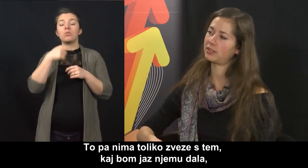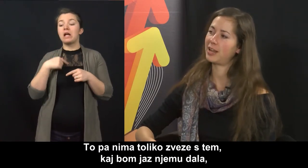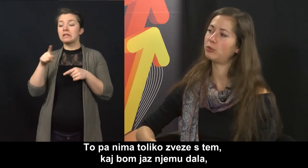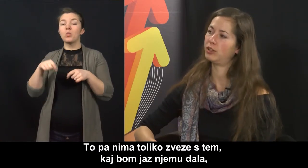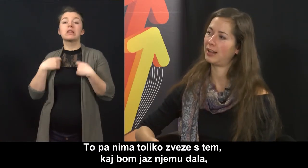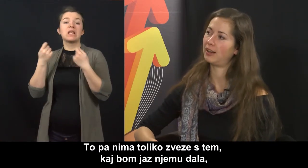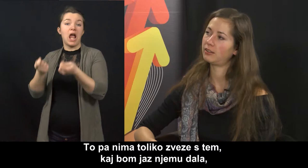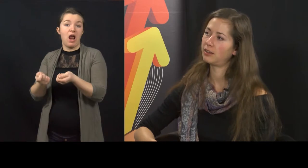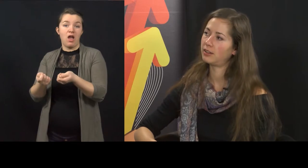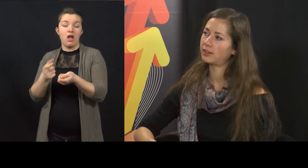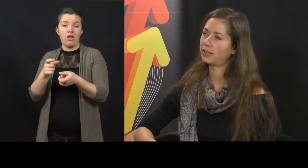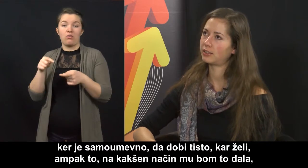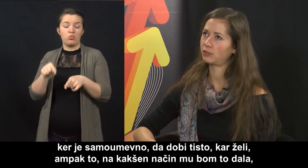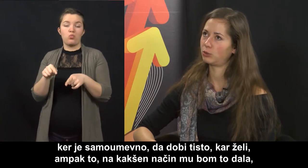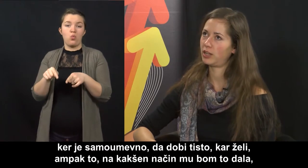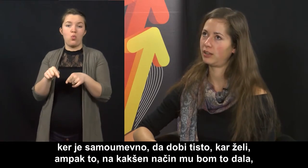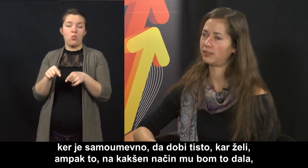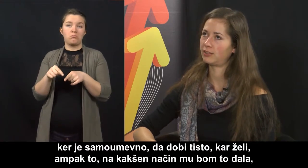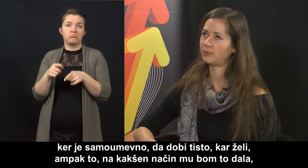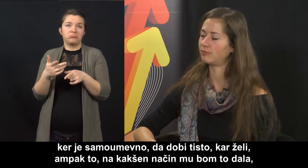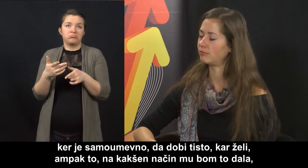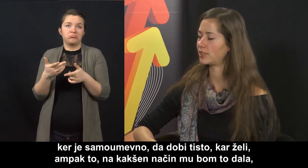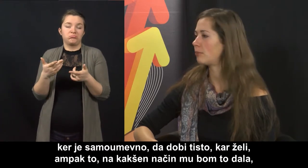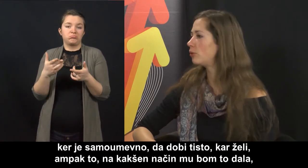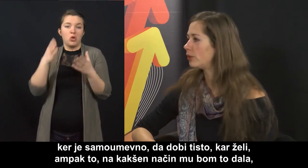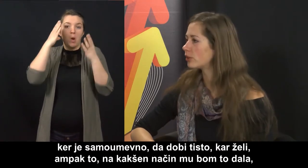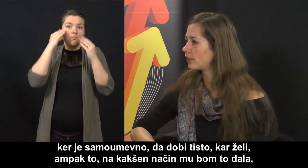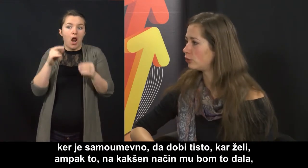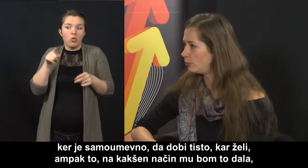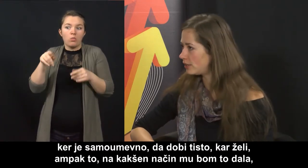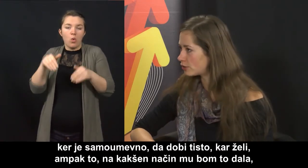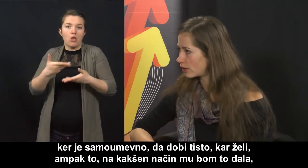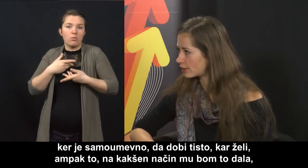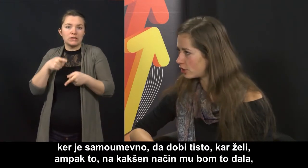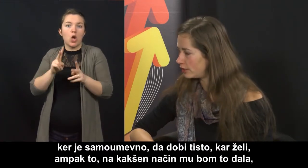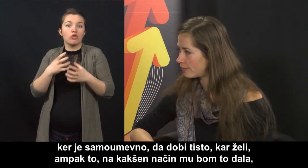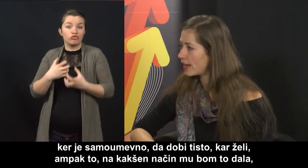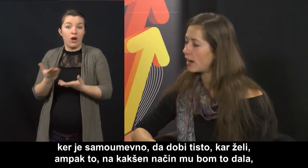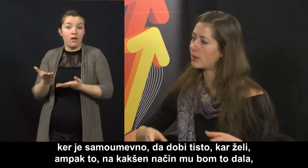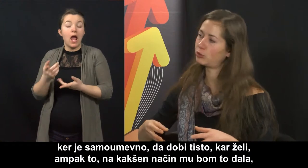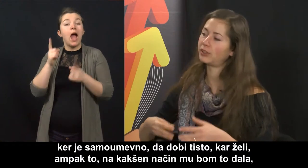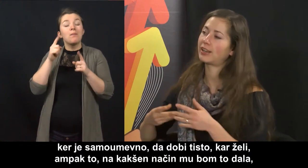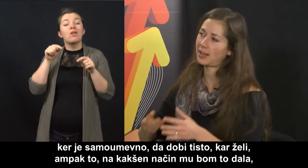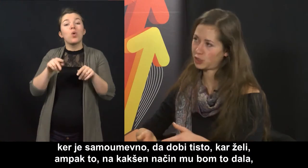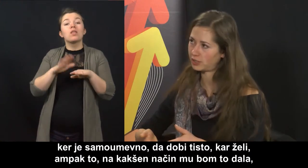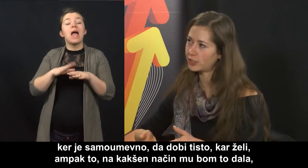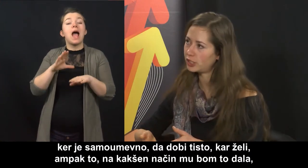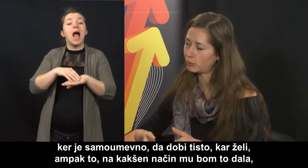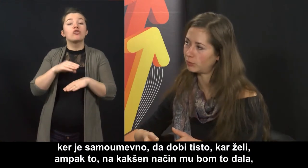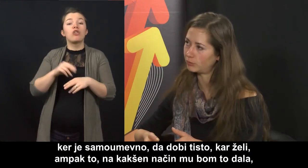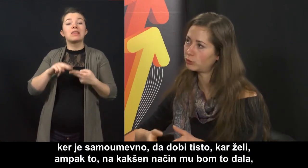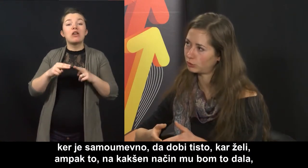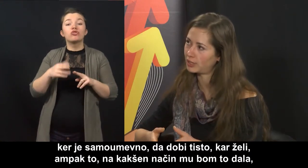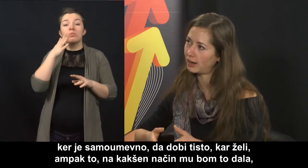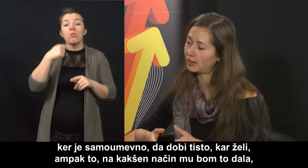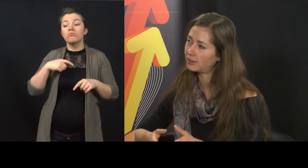bom jaz njemu dala, ker to je samoumevno, da dobi tisto, kar želi. Ampak to, na kakšen način mu